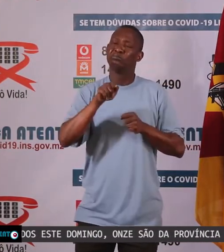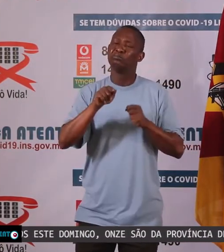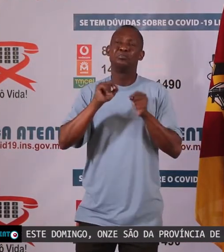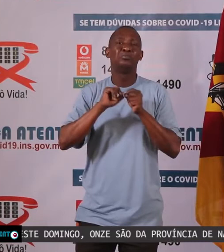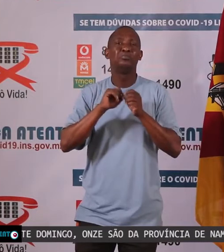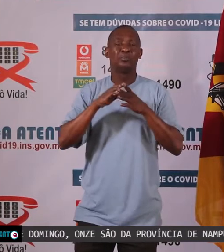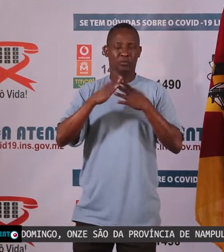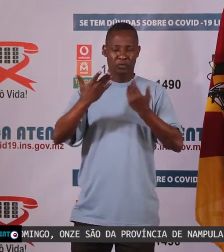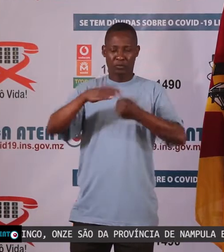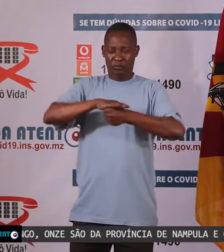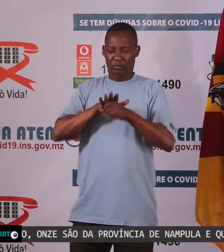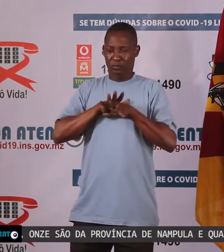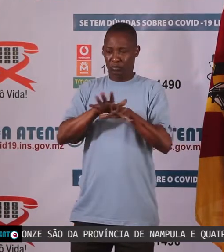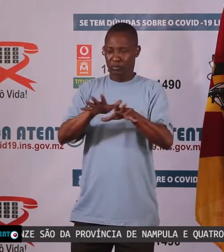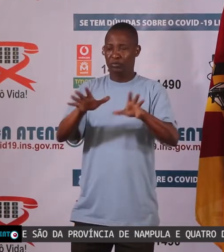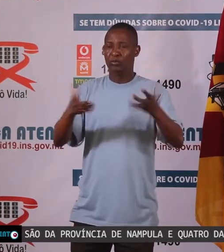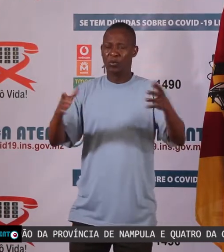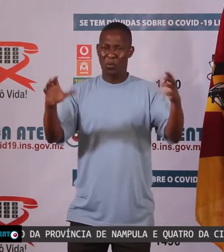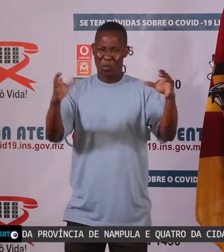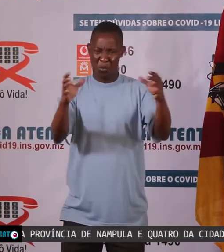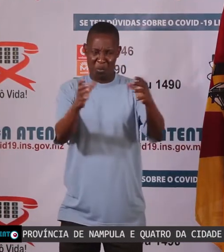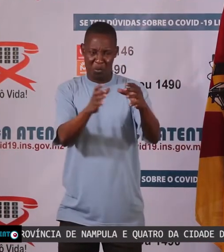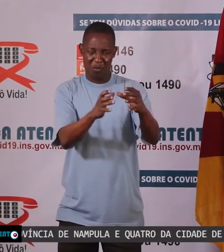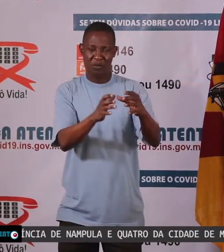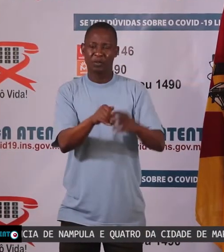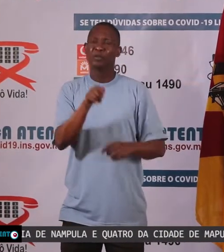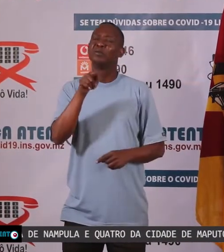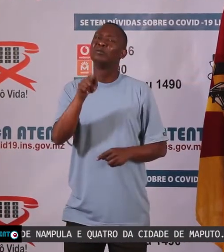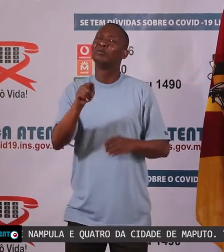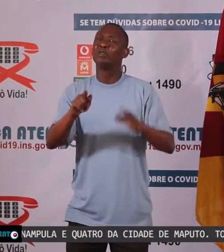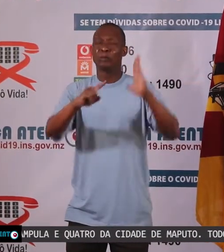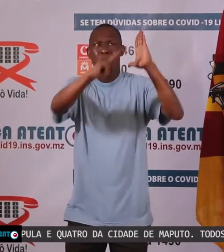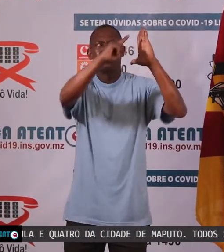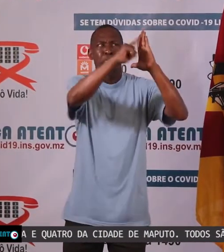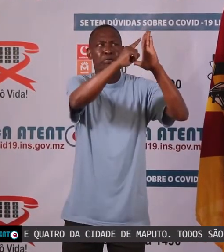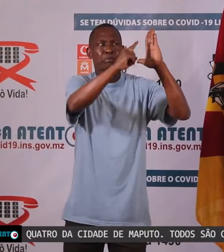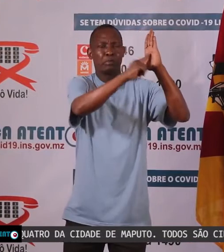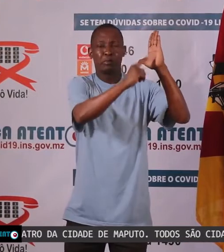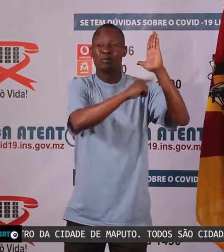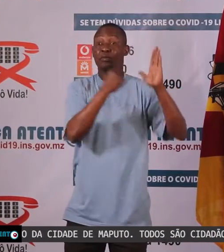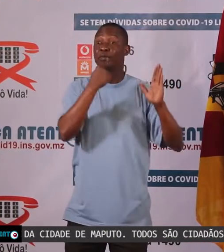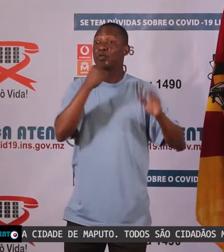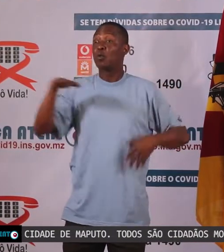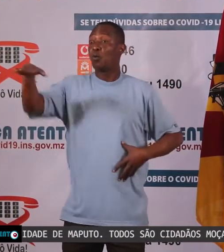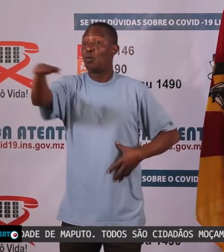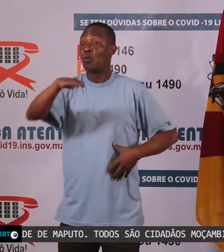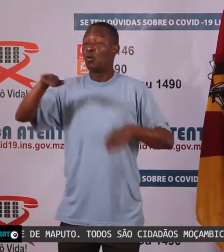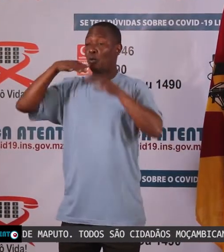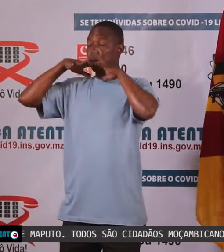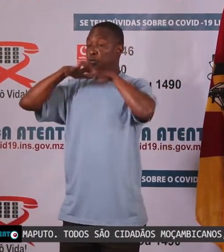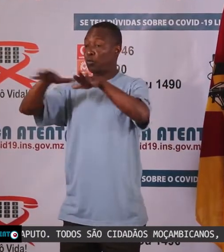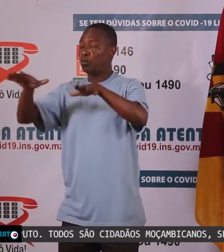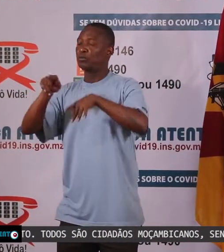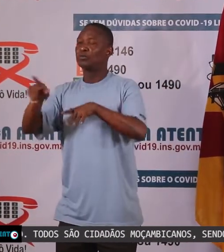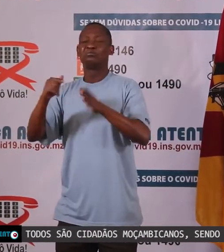são critérios para definir o padrão de transmissão comunitária os seguintes elementos: o aumento rápido do número